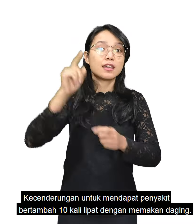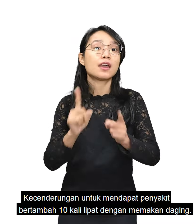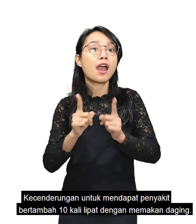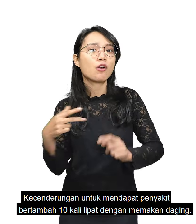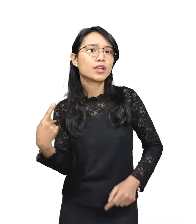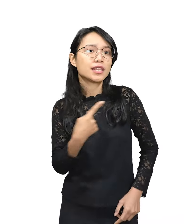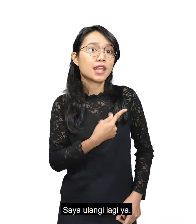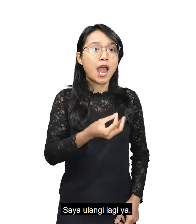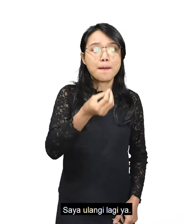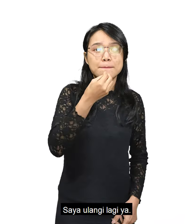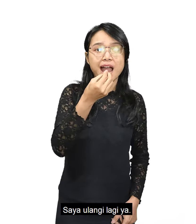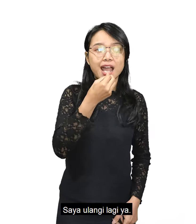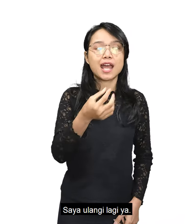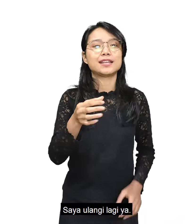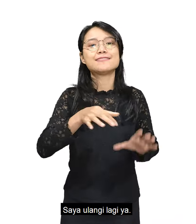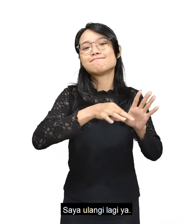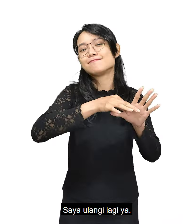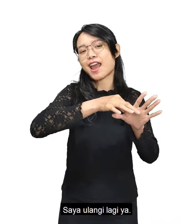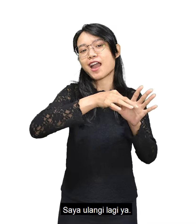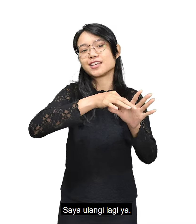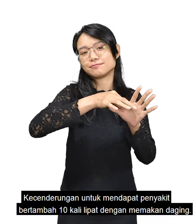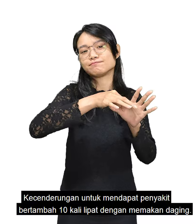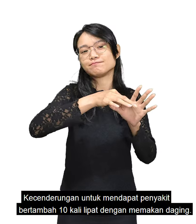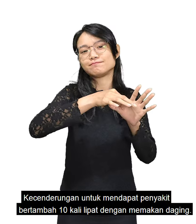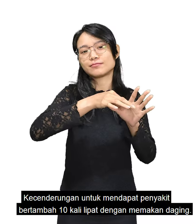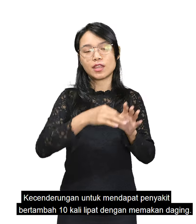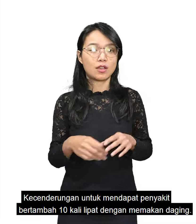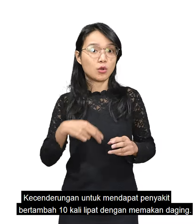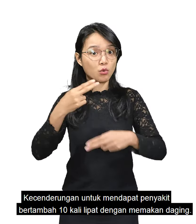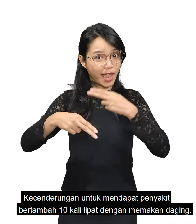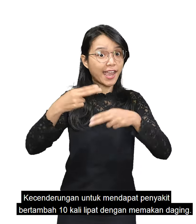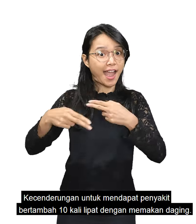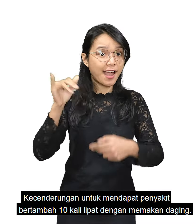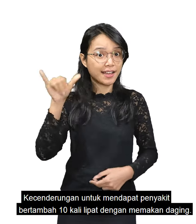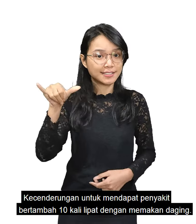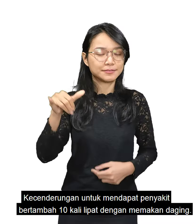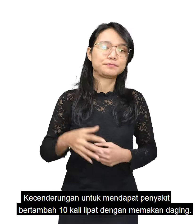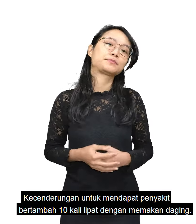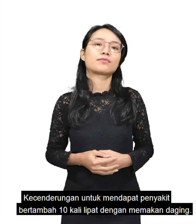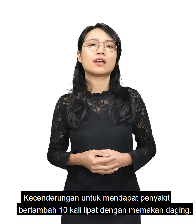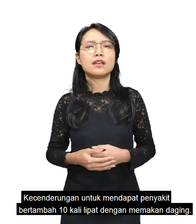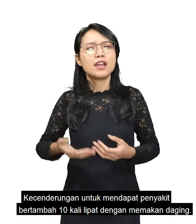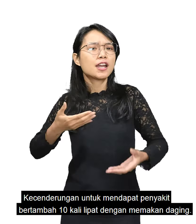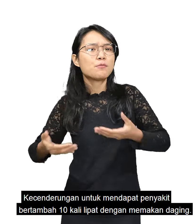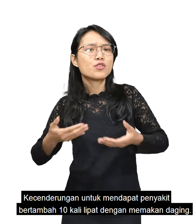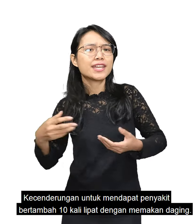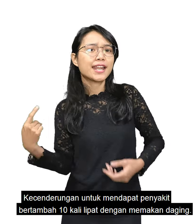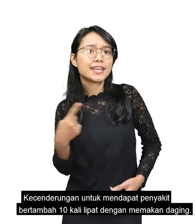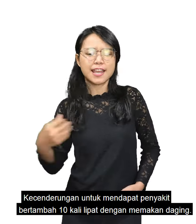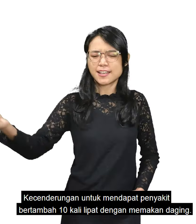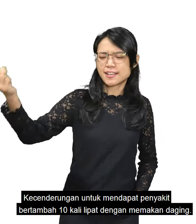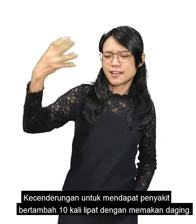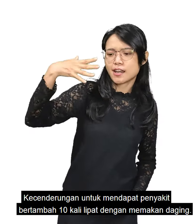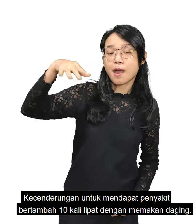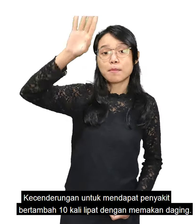daging Saya ulangi lagi ya kecenderungan untuk mendapat penyakit bertambah 10 kali